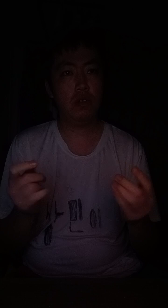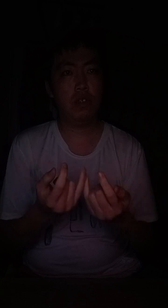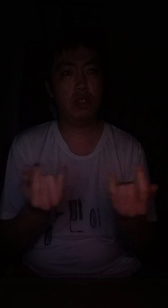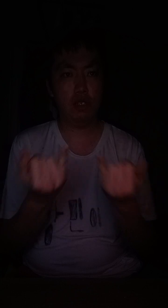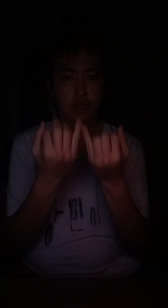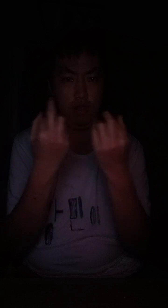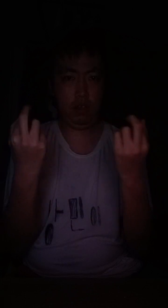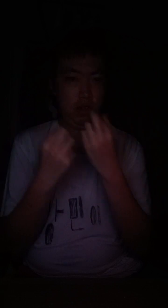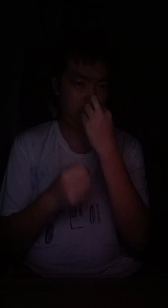닮았습니다.